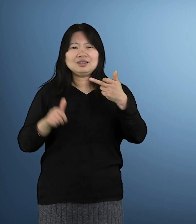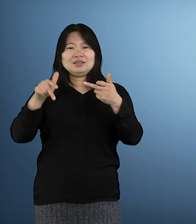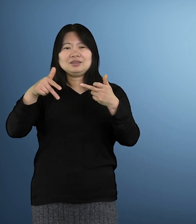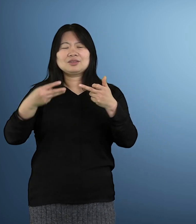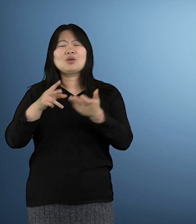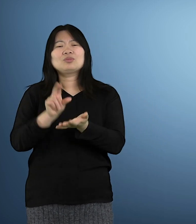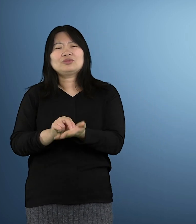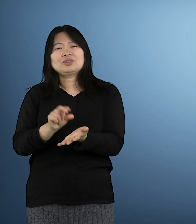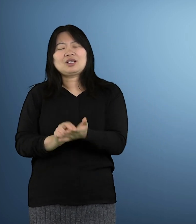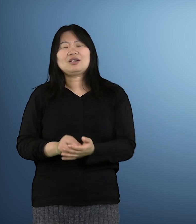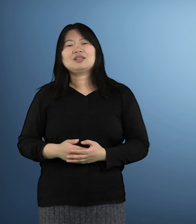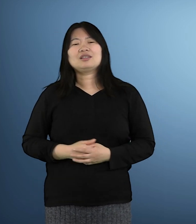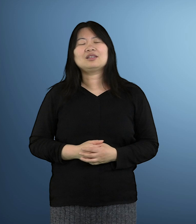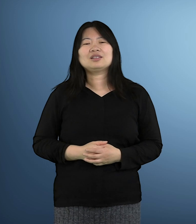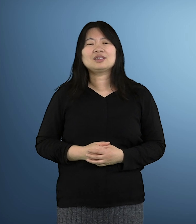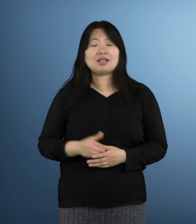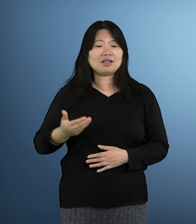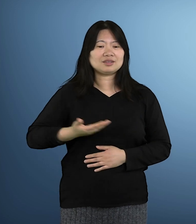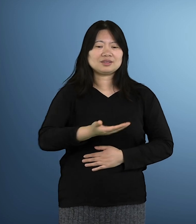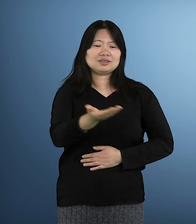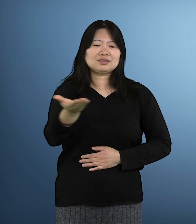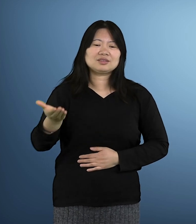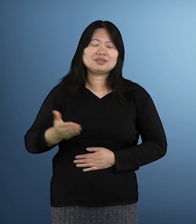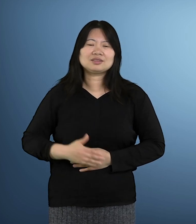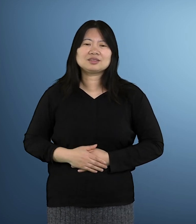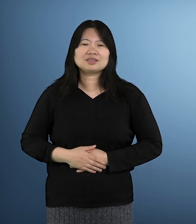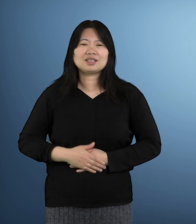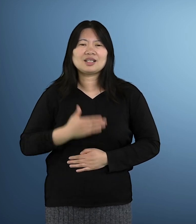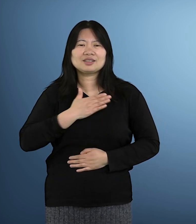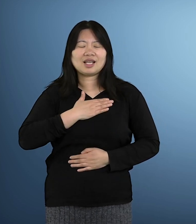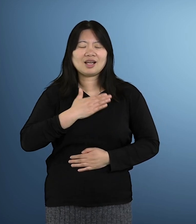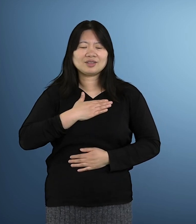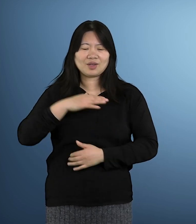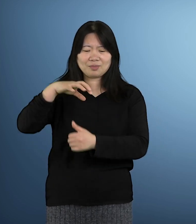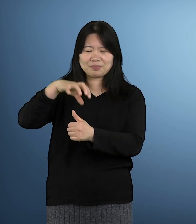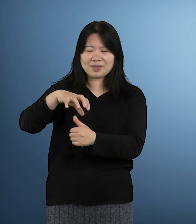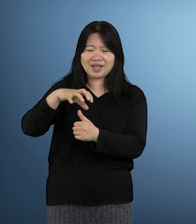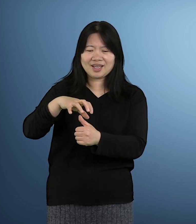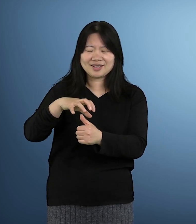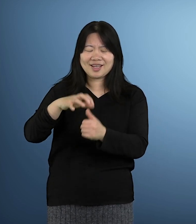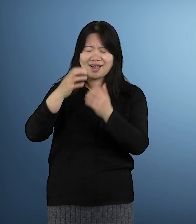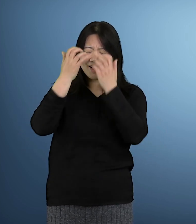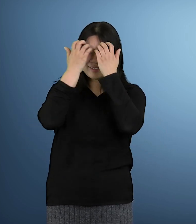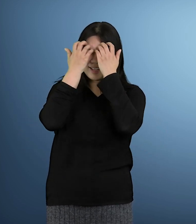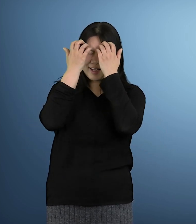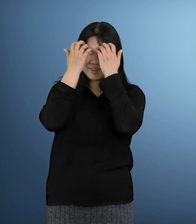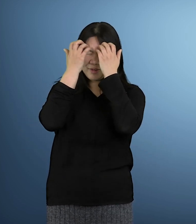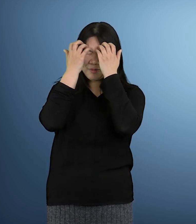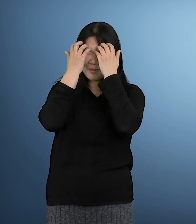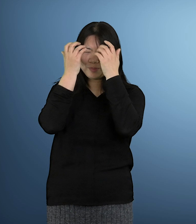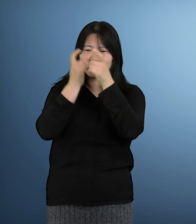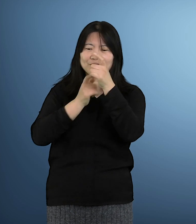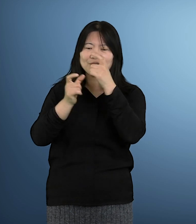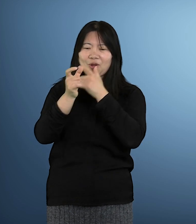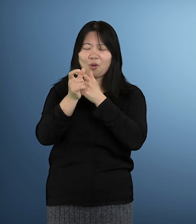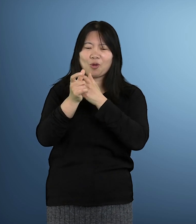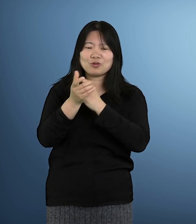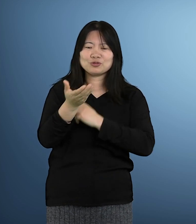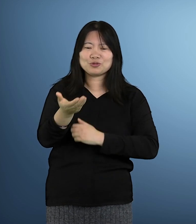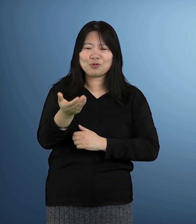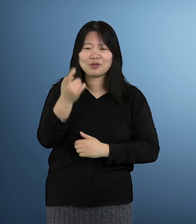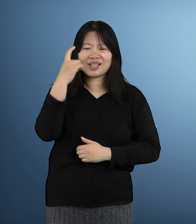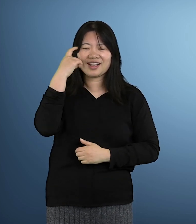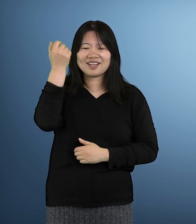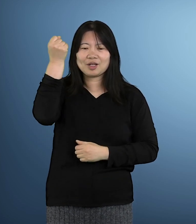17절이 문제입니다. 그들은 나의 매임에 괴로움을 더하게 할 줄로